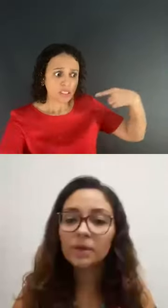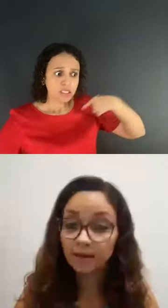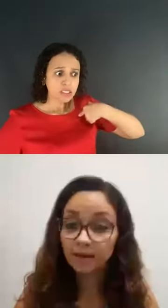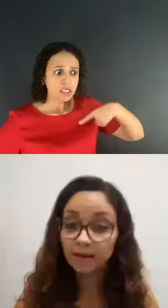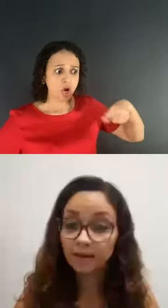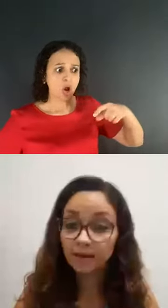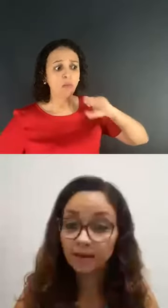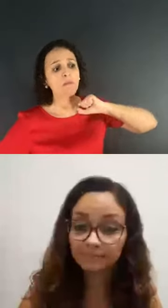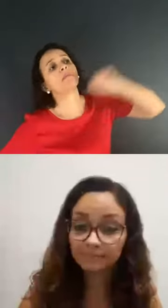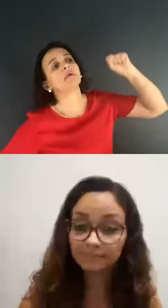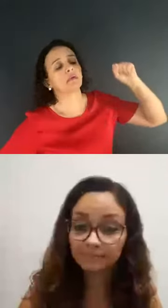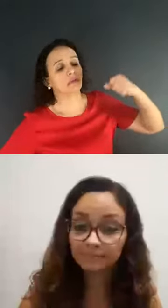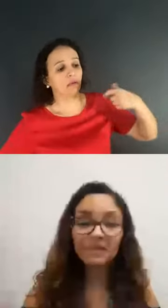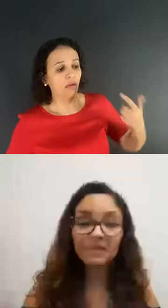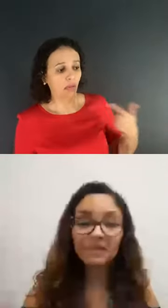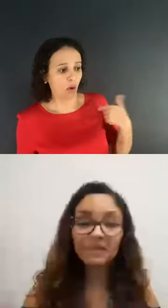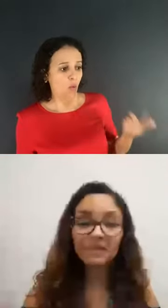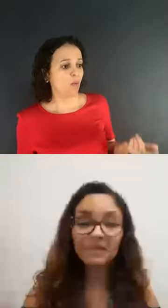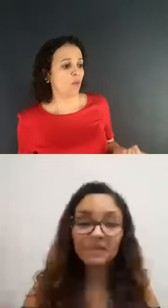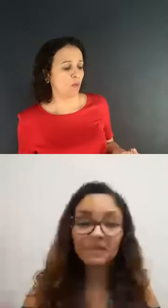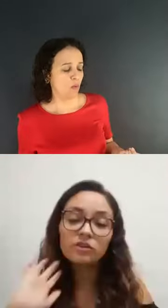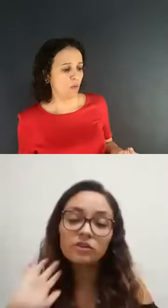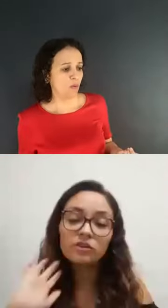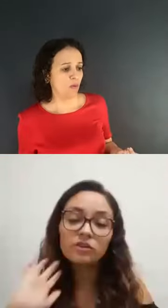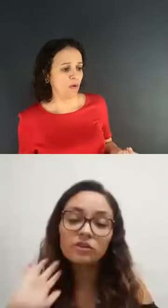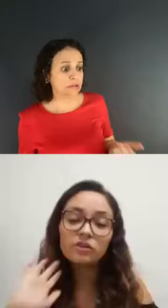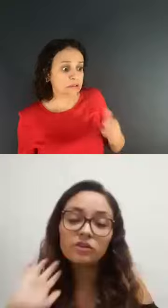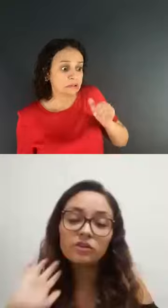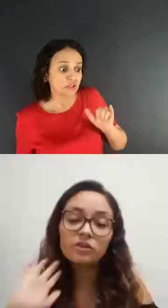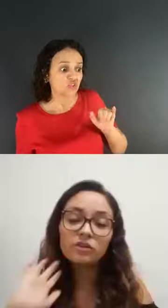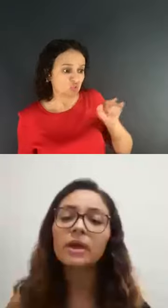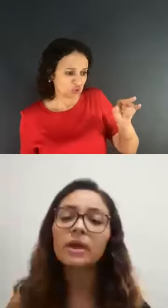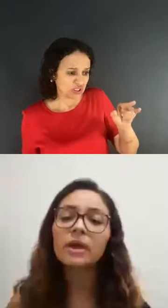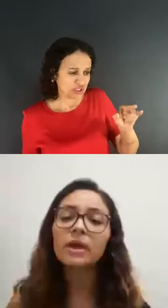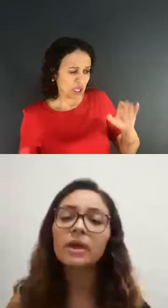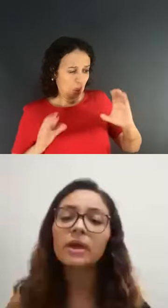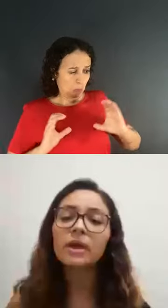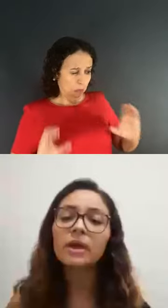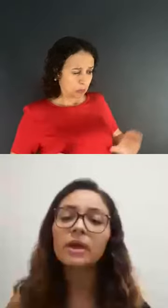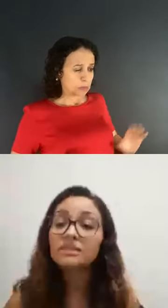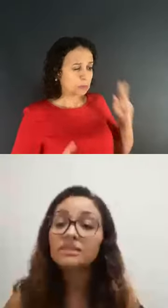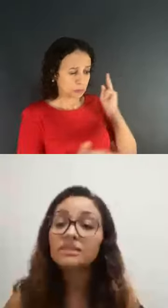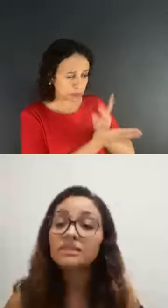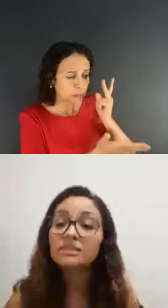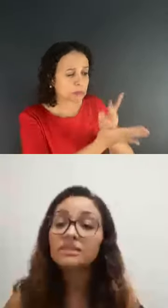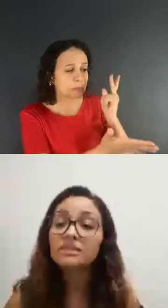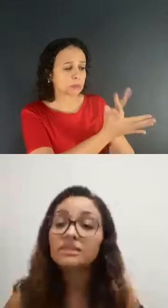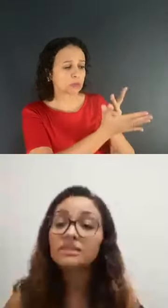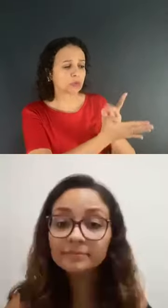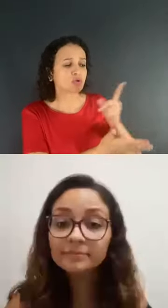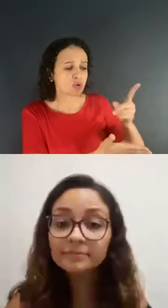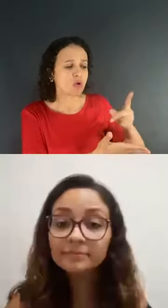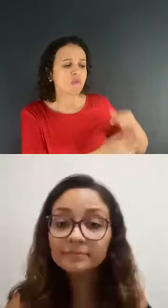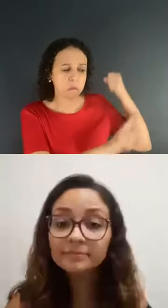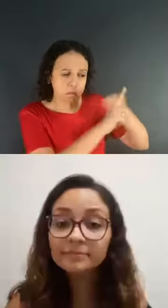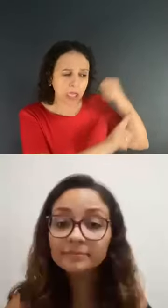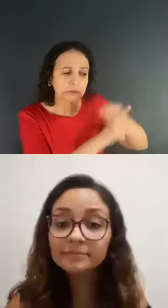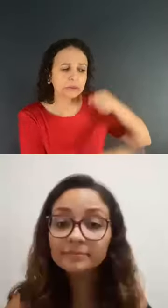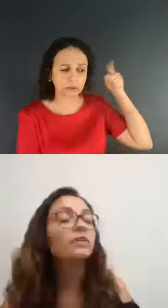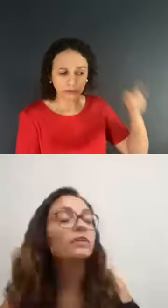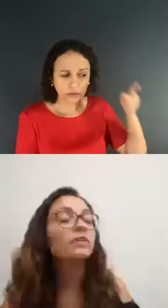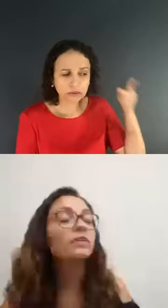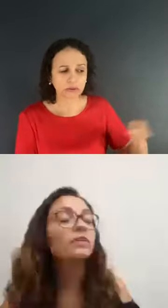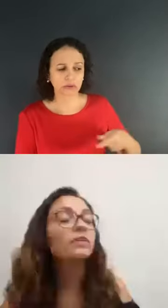me matar. Se você tiver esse comportamento, você vai apanhar. Se